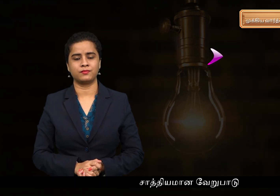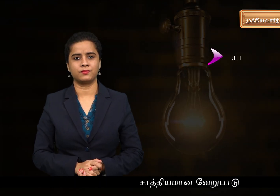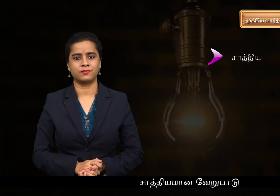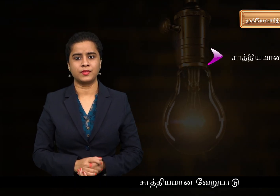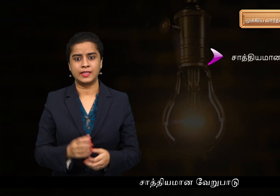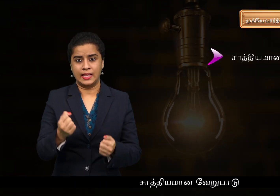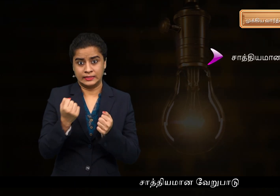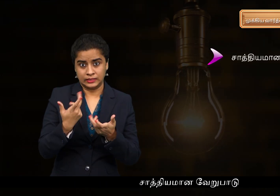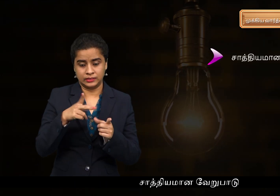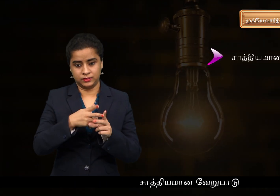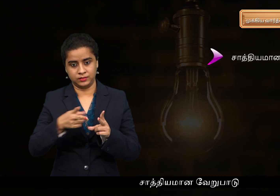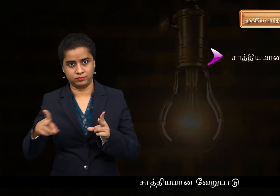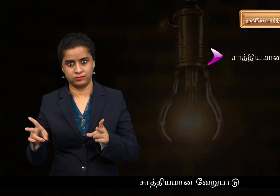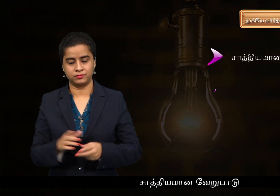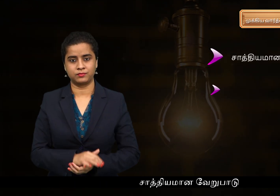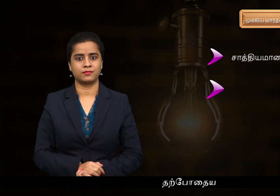மின்னழுத்த வேறுபாடு,